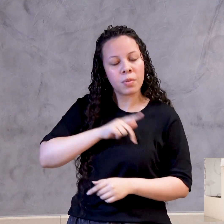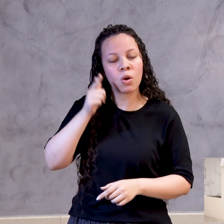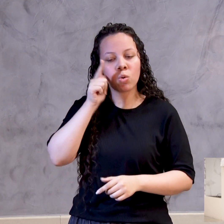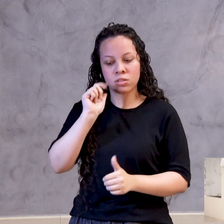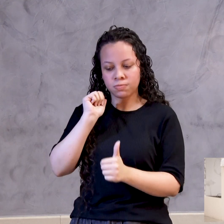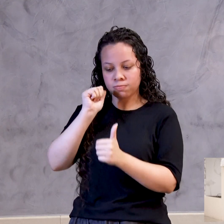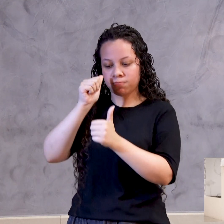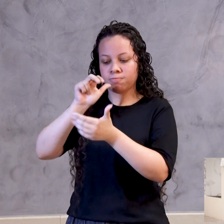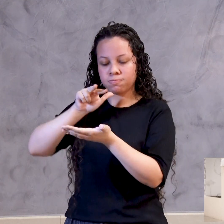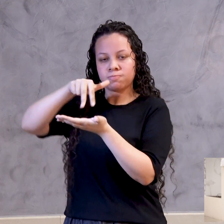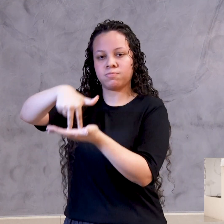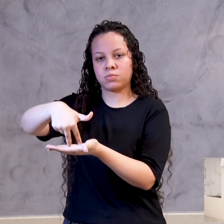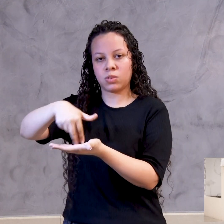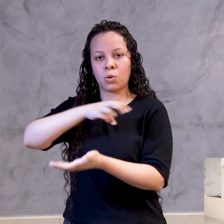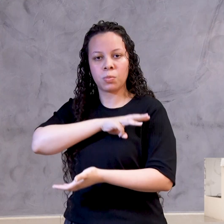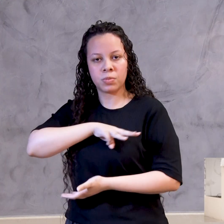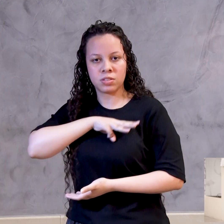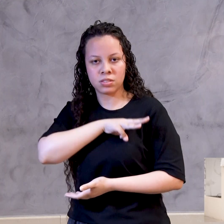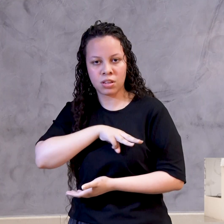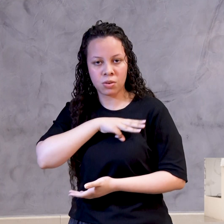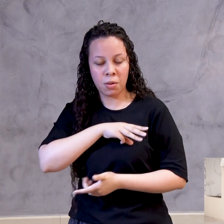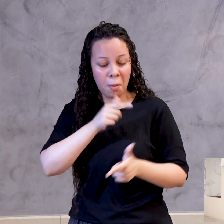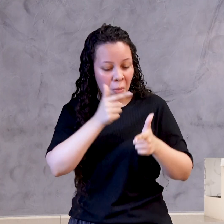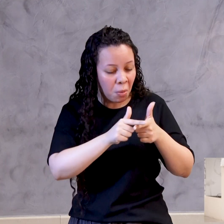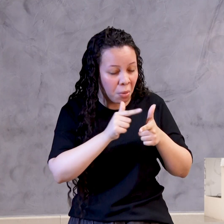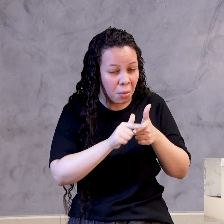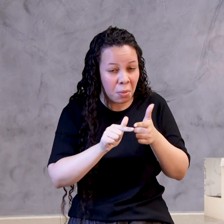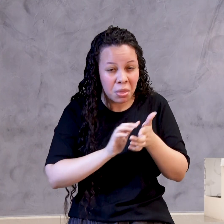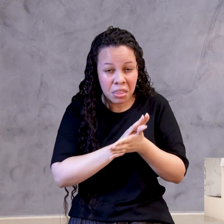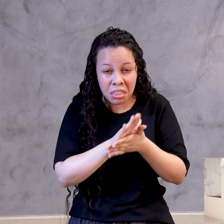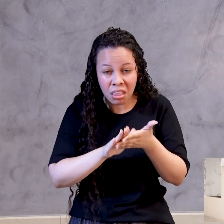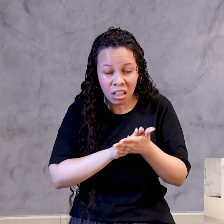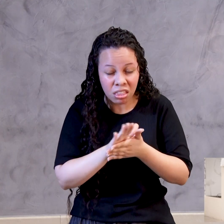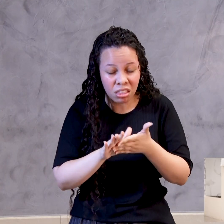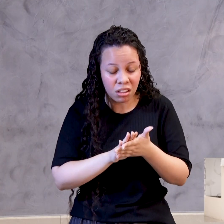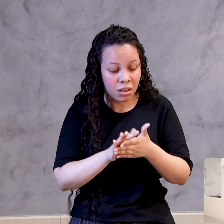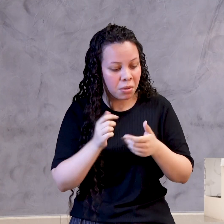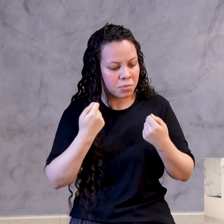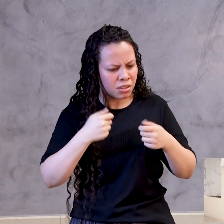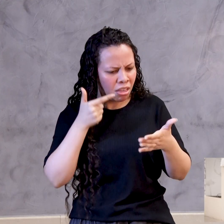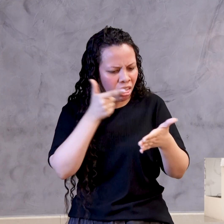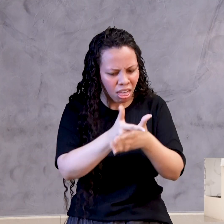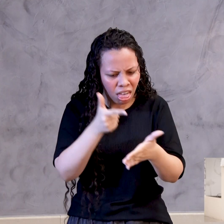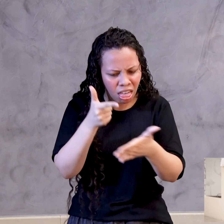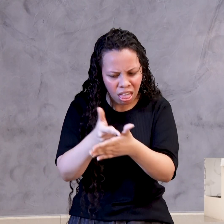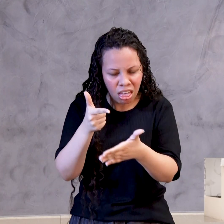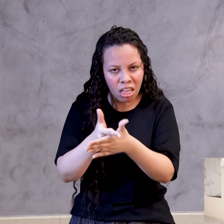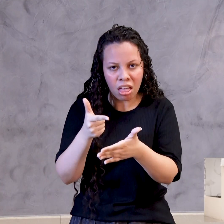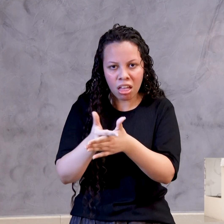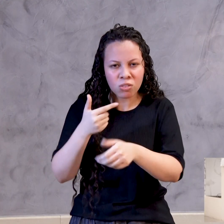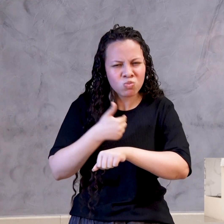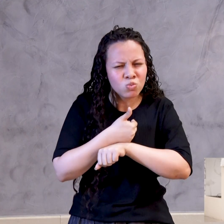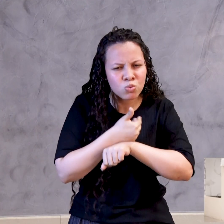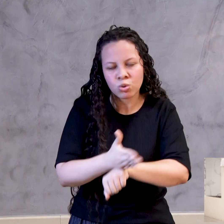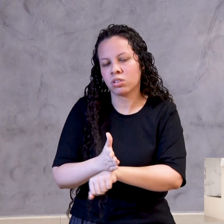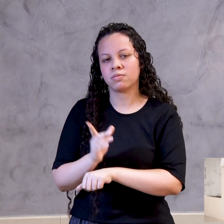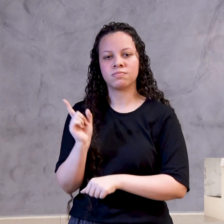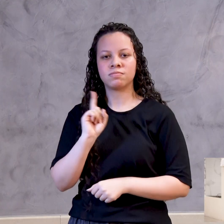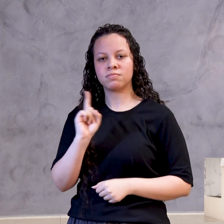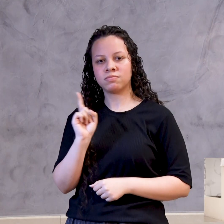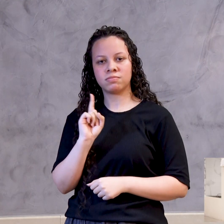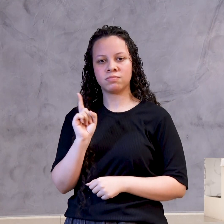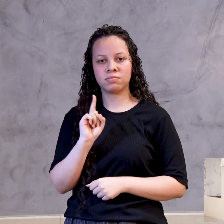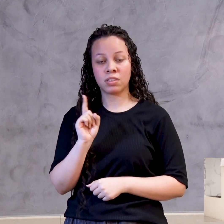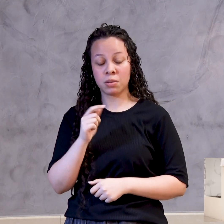ministério. Irrepreensível. Que não seja um homem cheio de problemas que ele deve ser chamado a atenção toda hora. Uma vida